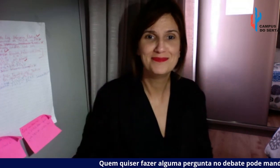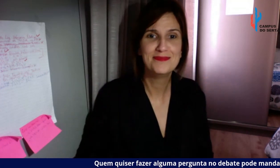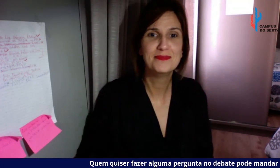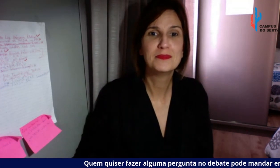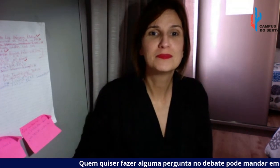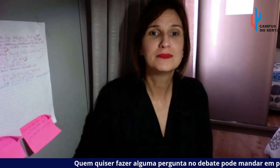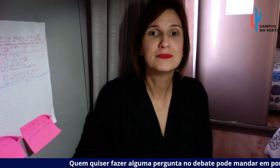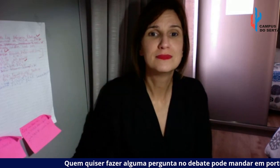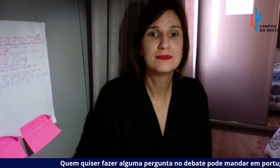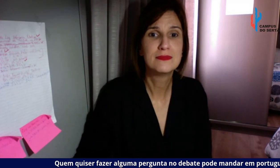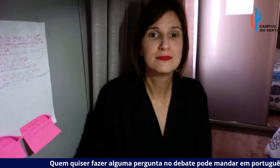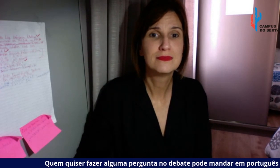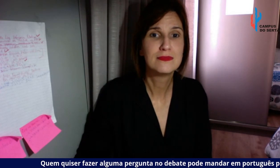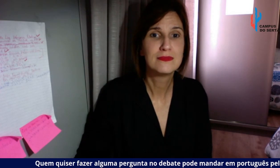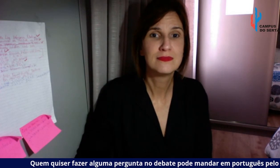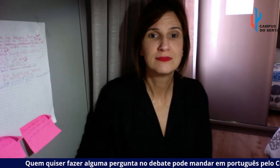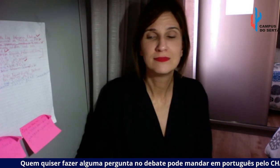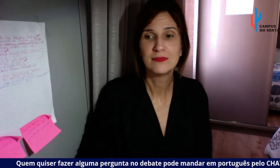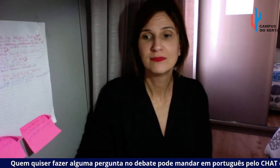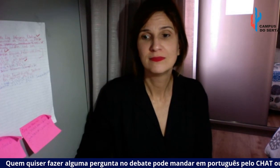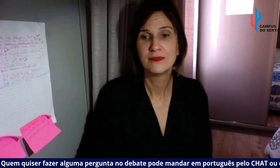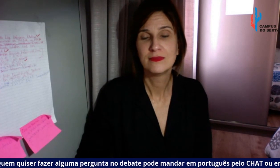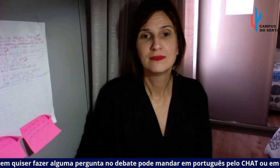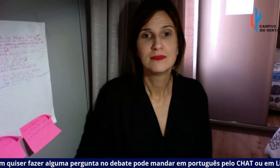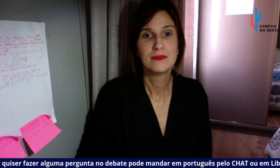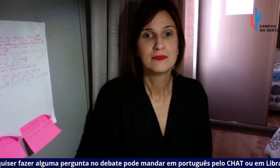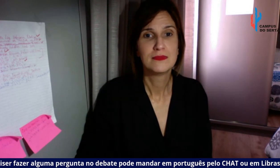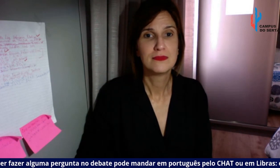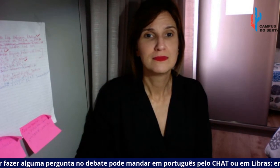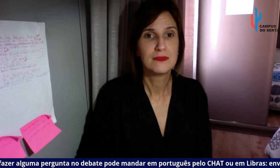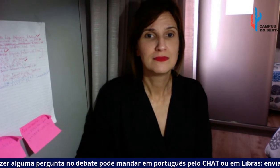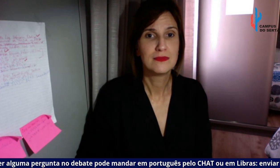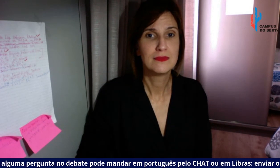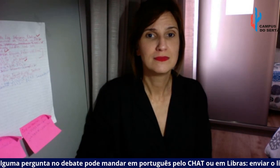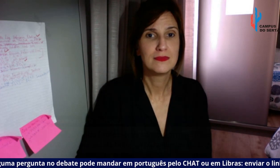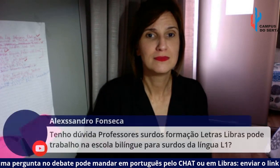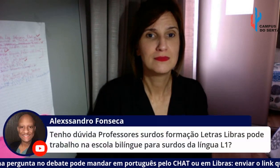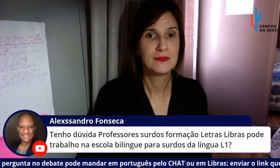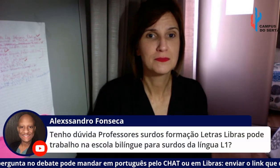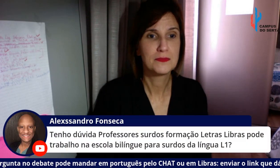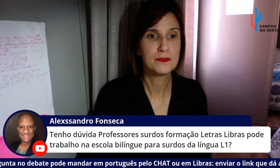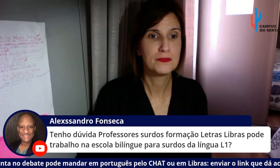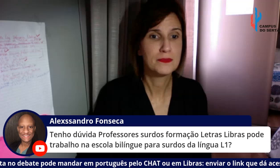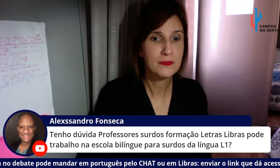que se pense como isso está sendo feito para o público surdo. Mais alguma questão?